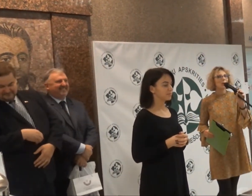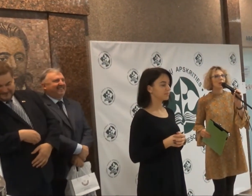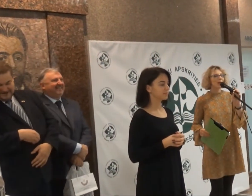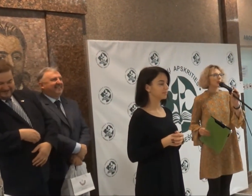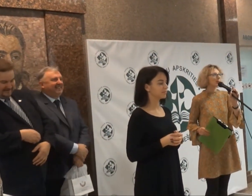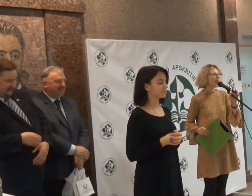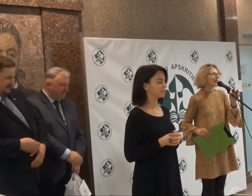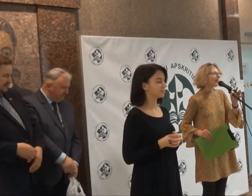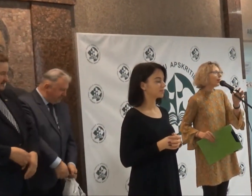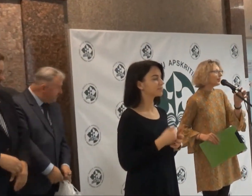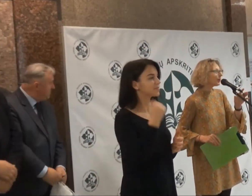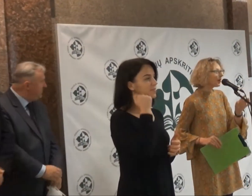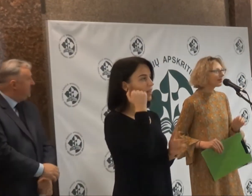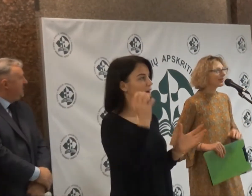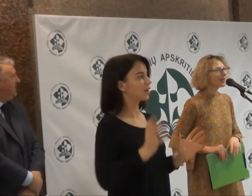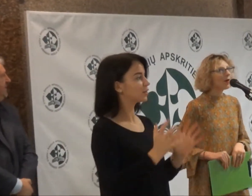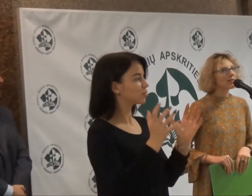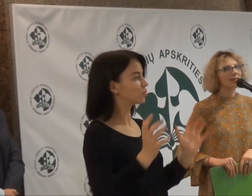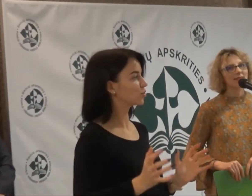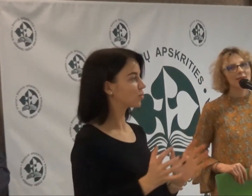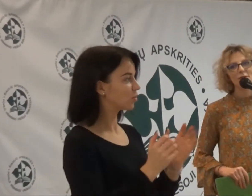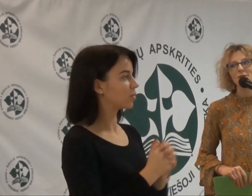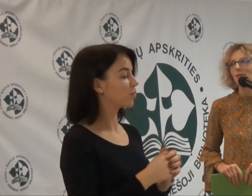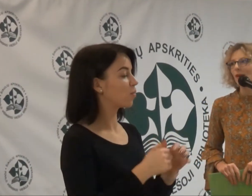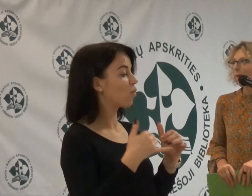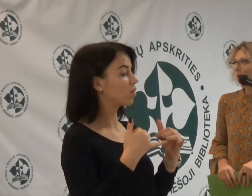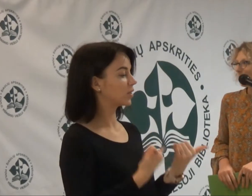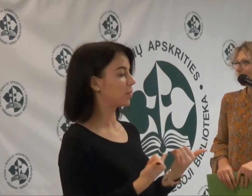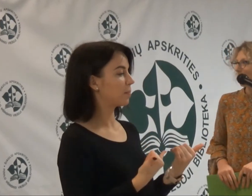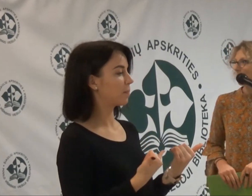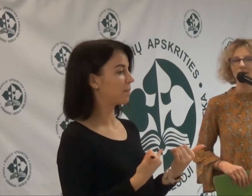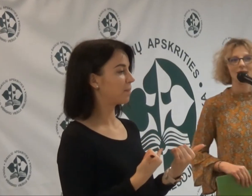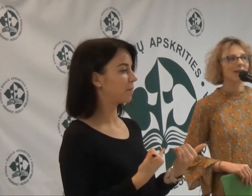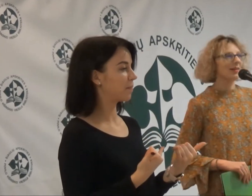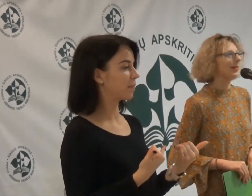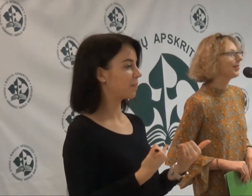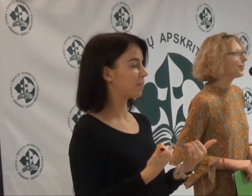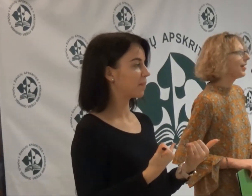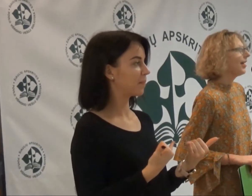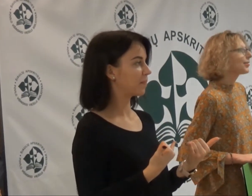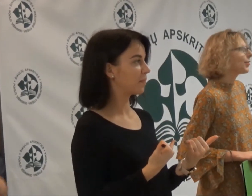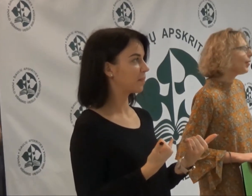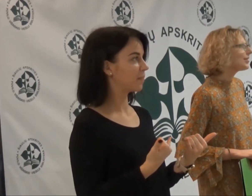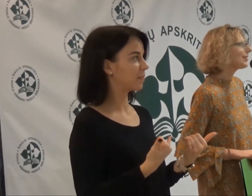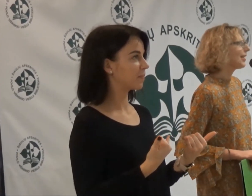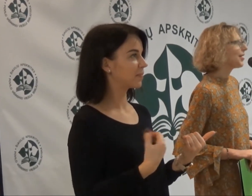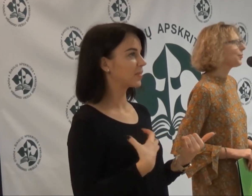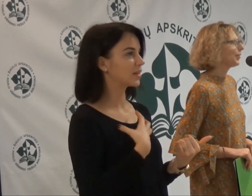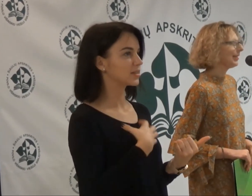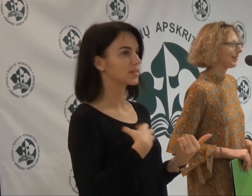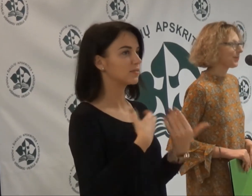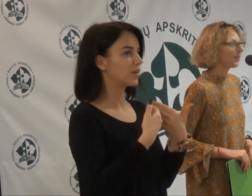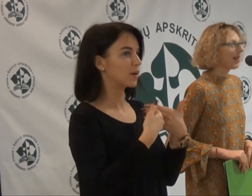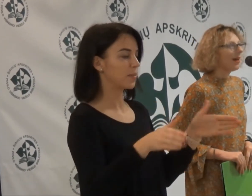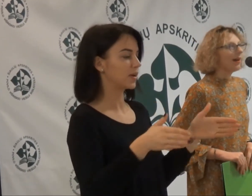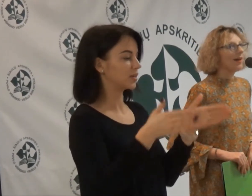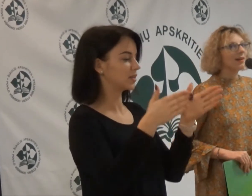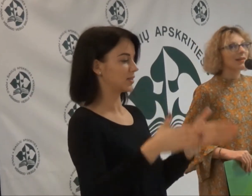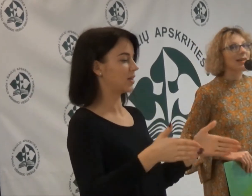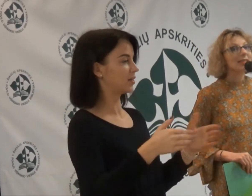Dėkoju mūsų globėjui. Na, o dabar tikriausiai atėjo svarbiausia, svarbiausia atidarymo